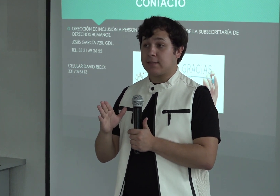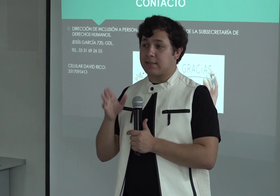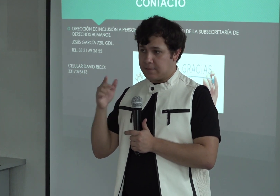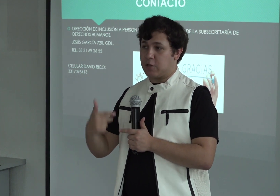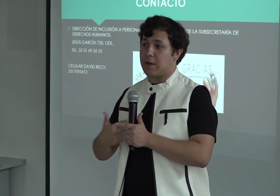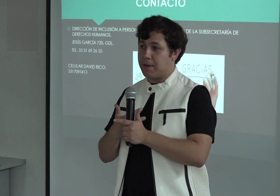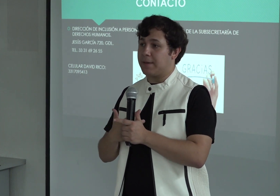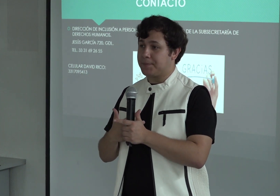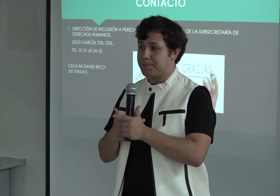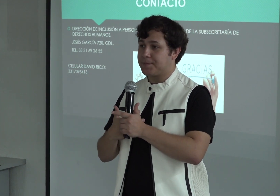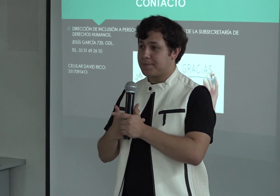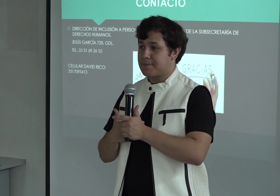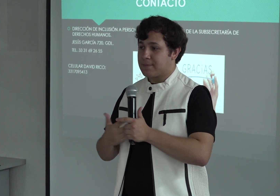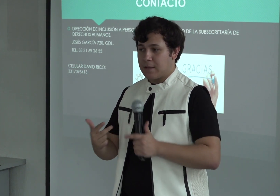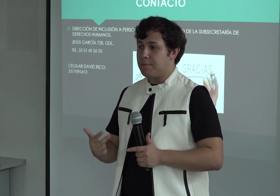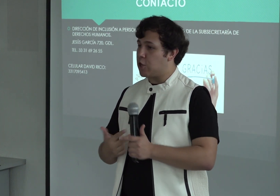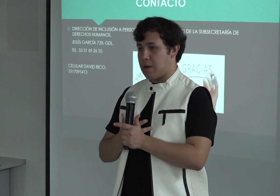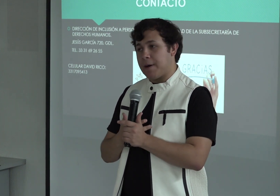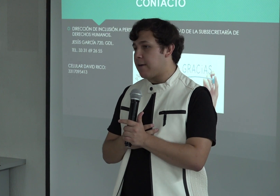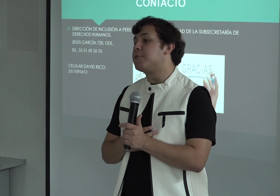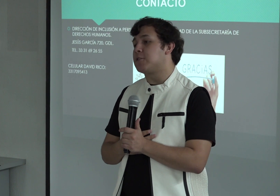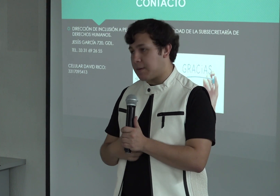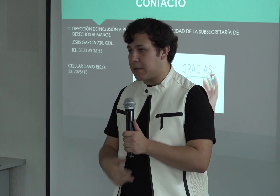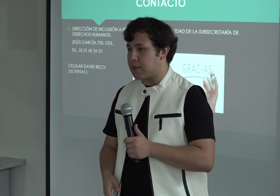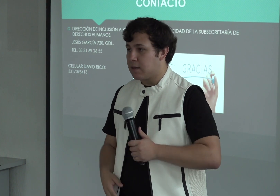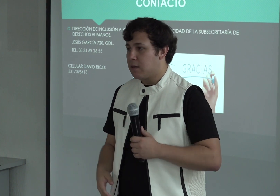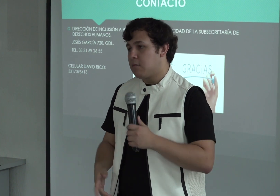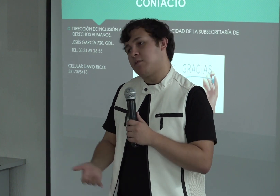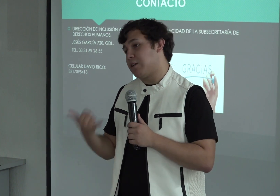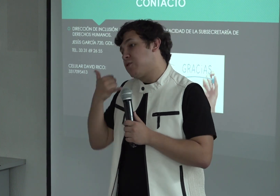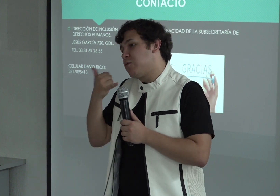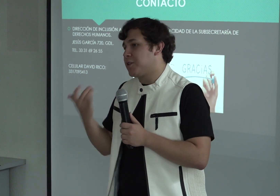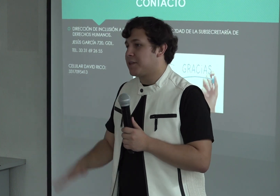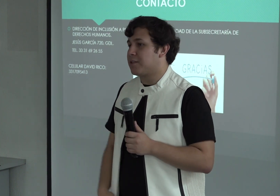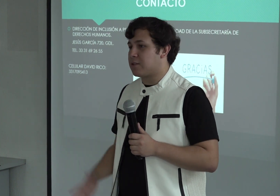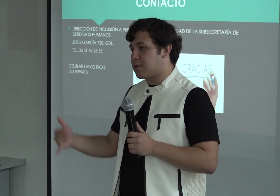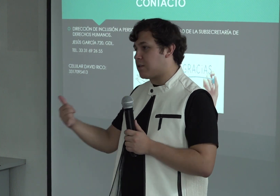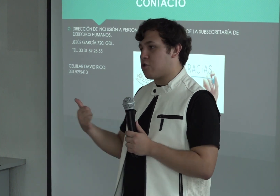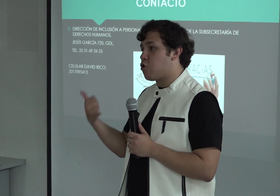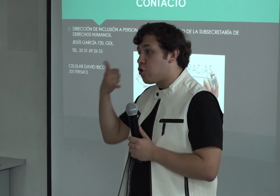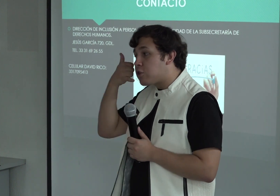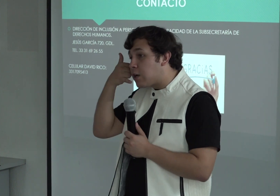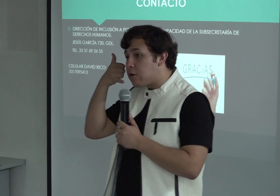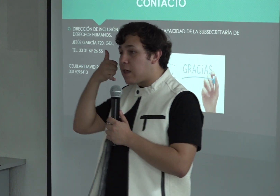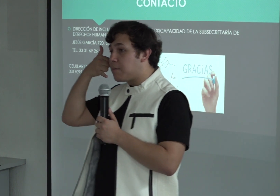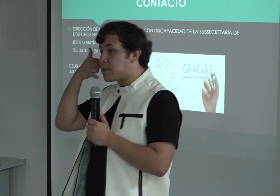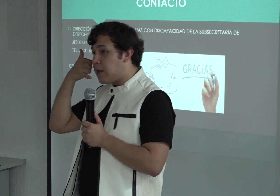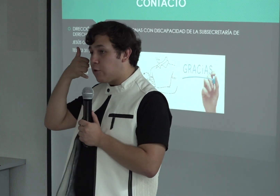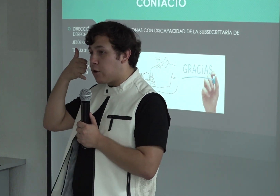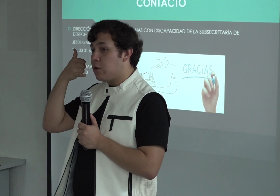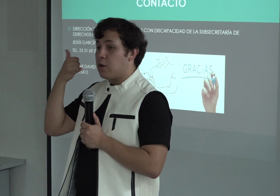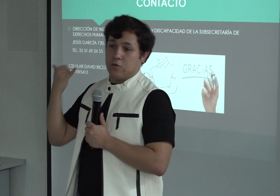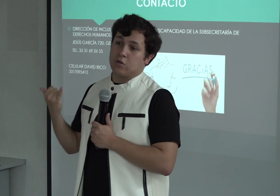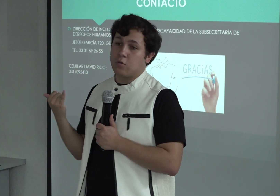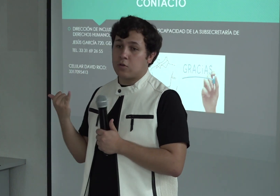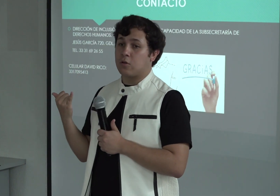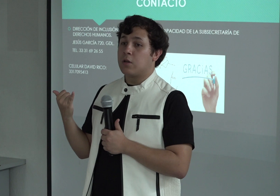es videollamada. Videollamada forzosamente, porque no escuchan. Entonces, si no, yo no tengo nada más que el audio, no escucho.